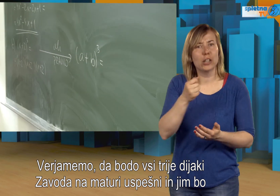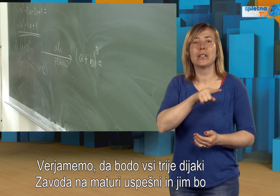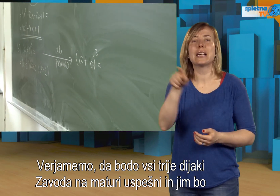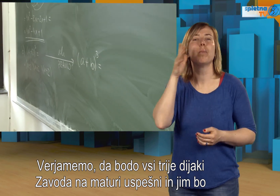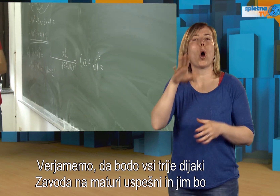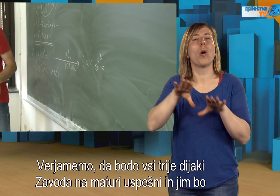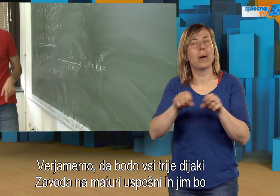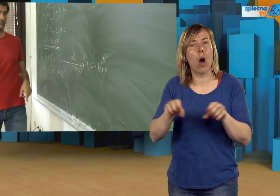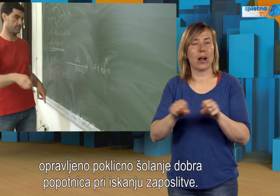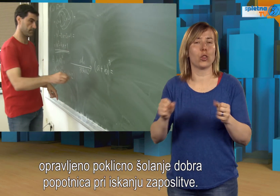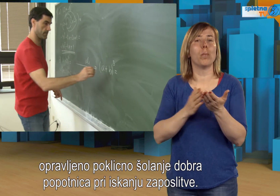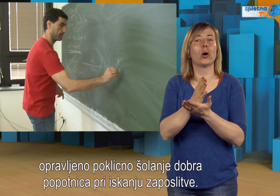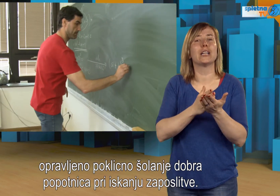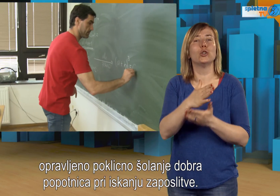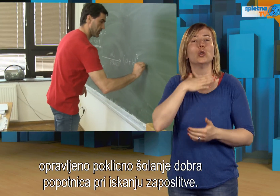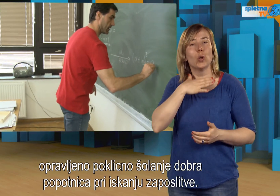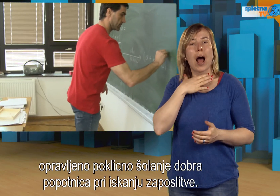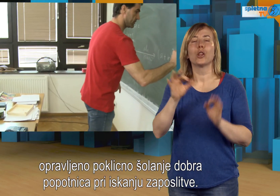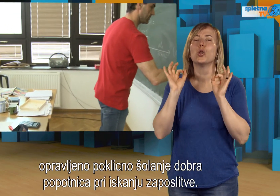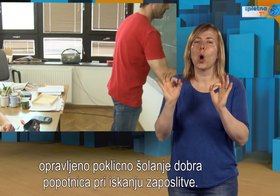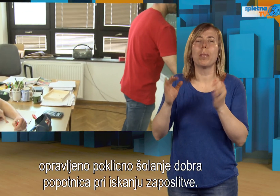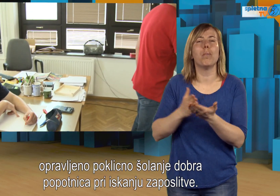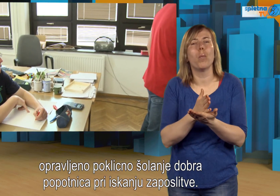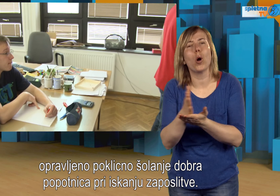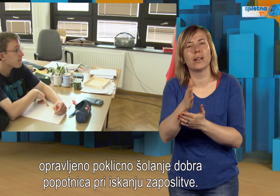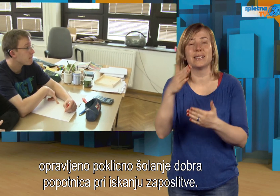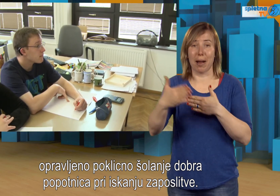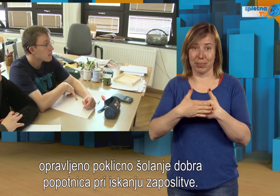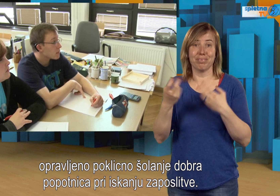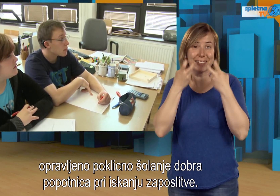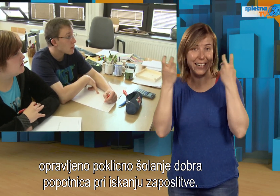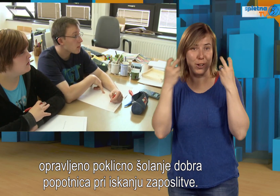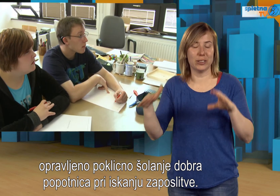in jim bo opravljeno poklicno šolanje dobra popotnica pri iskanju zaposlitve.